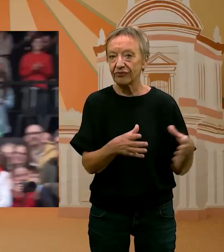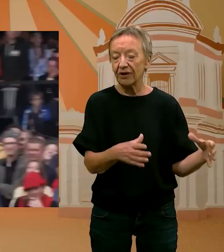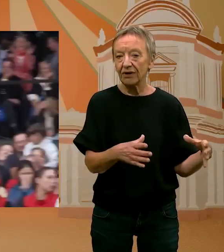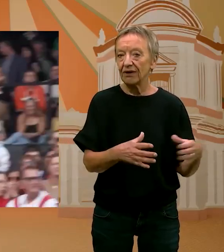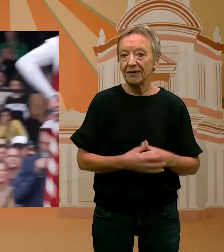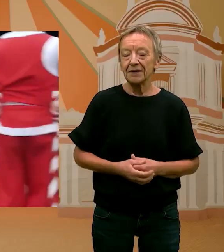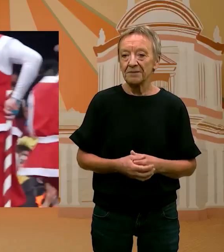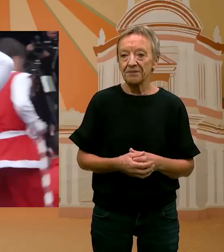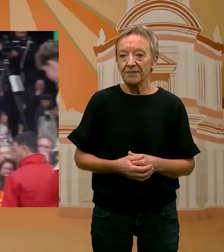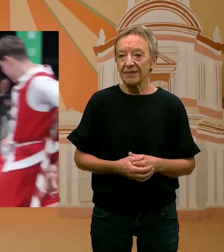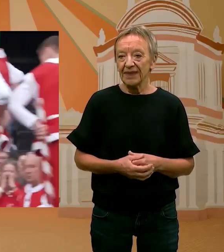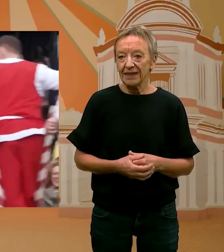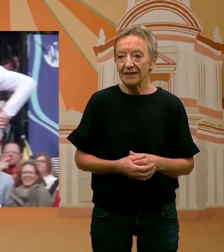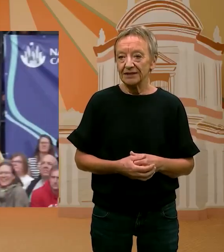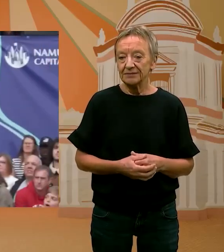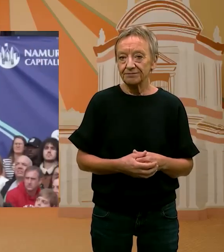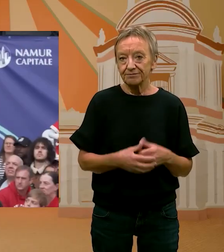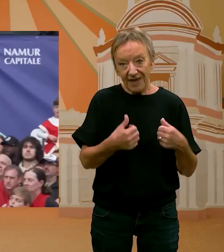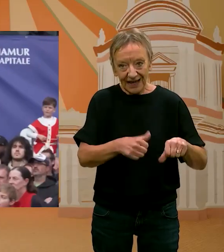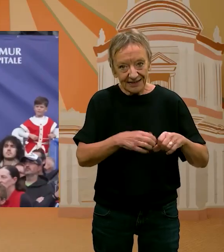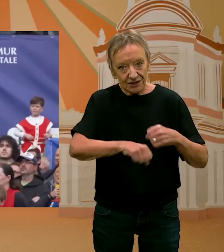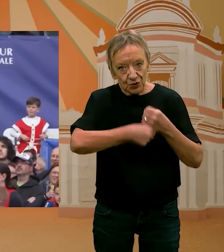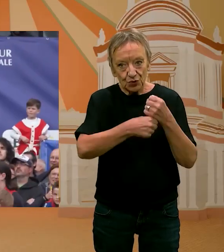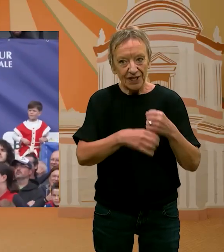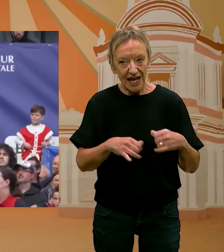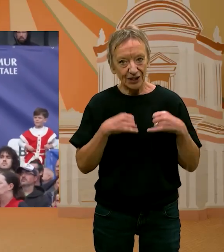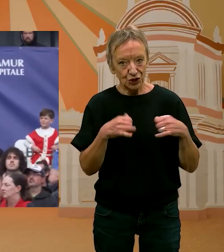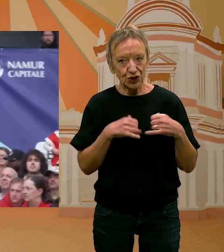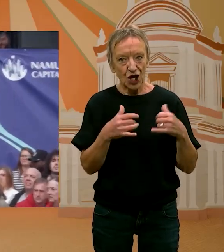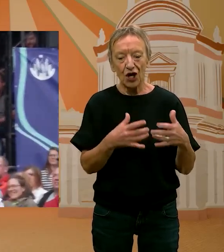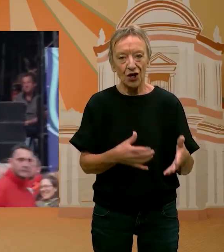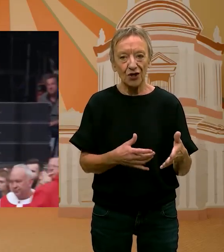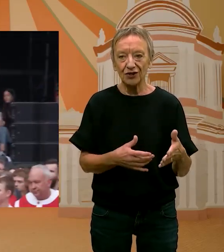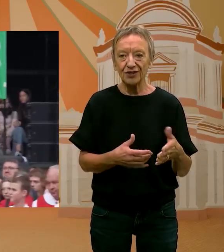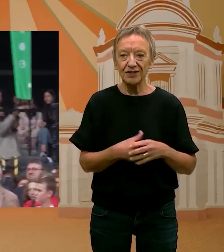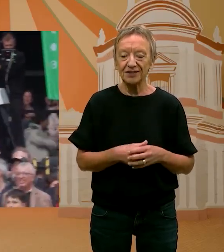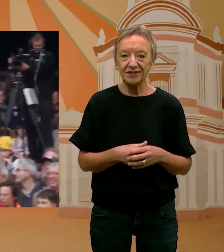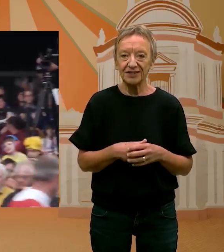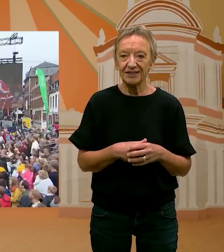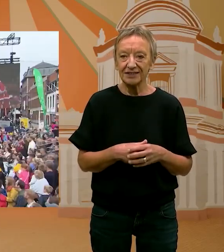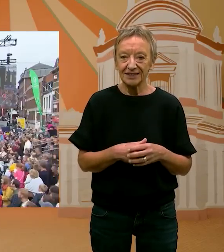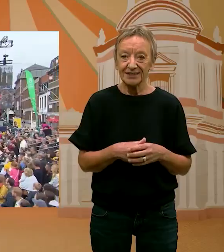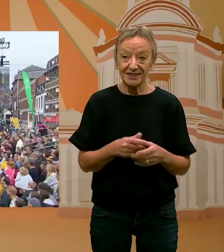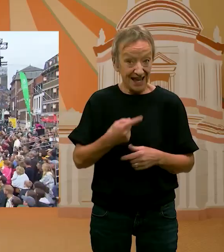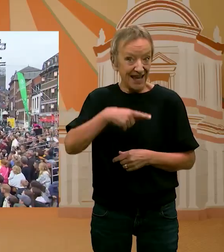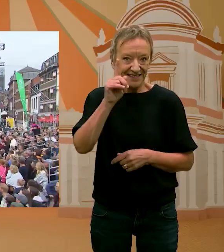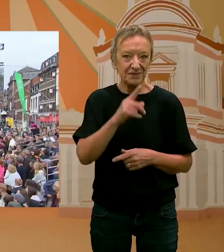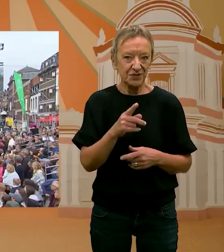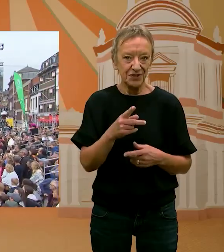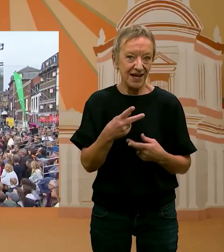avec les jeunes pour leur donner une chance de vivre un bout-à-tôt parce que c'est quelque chose vraiment d'exceptionnel. De le vivre une fois quand il y a